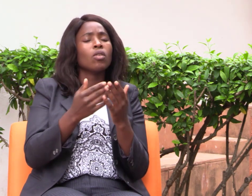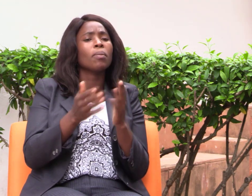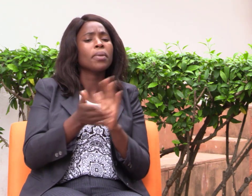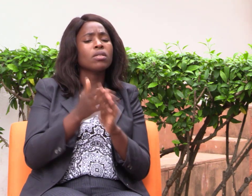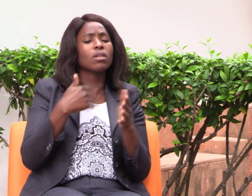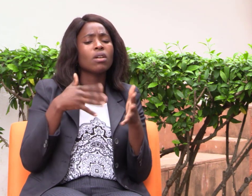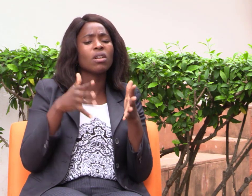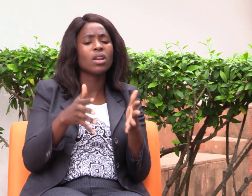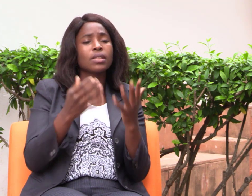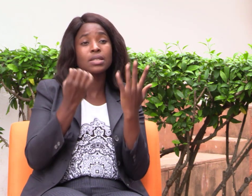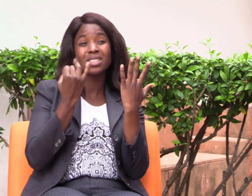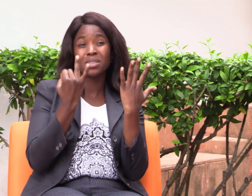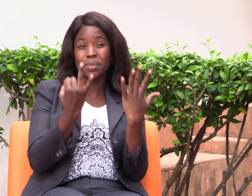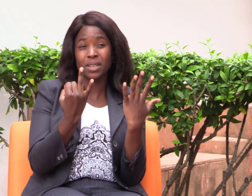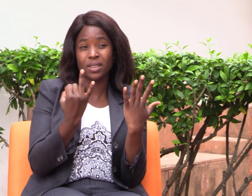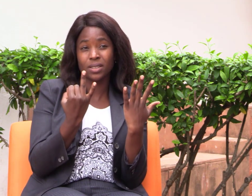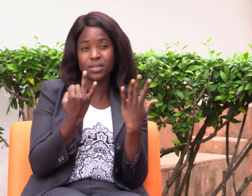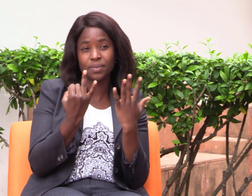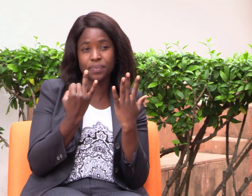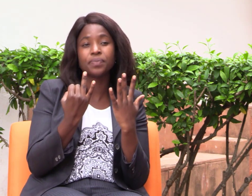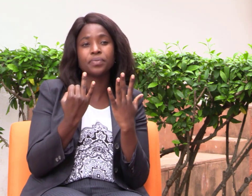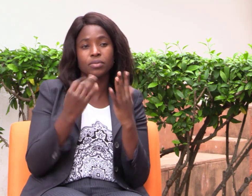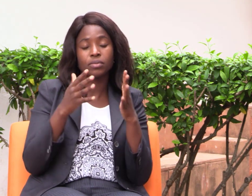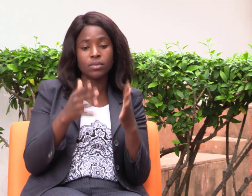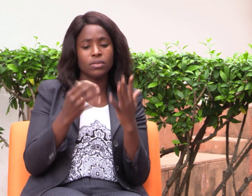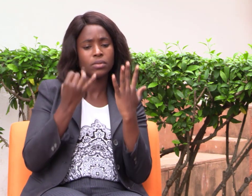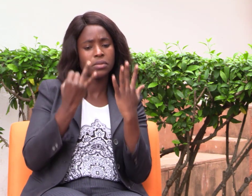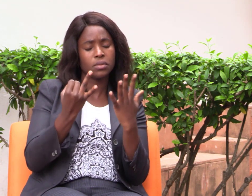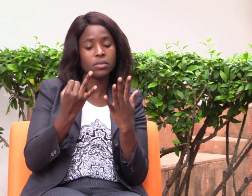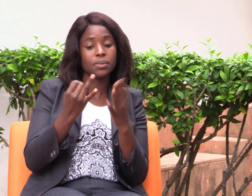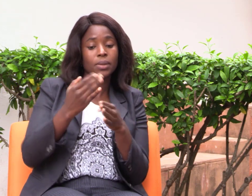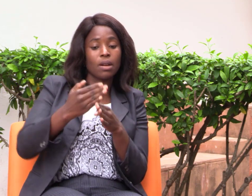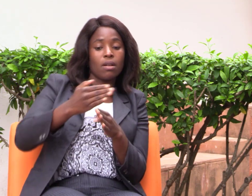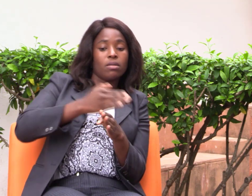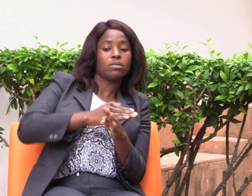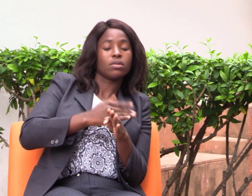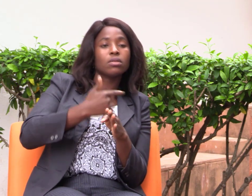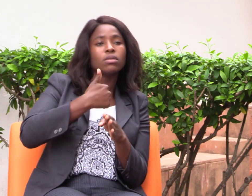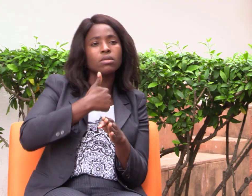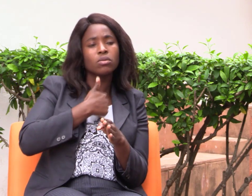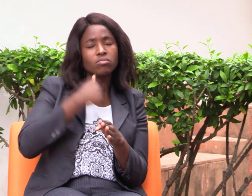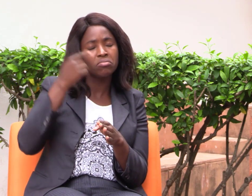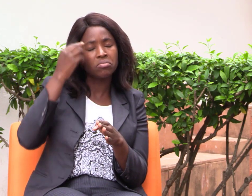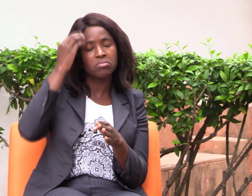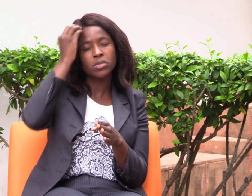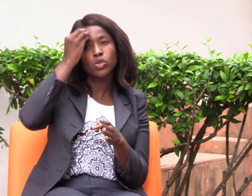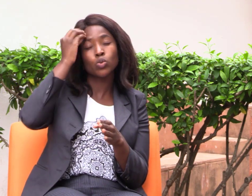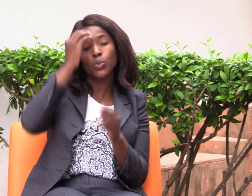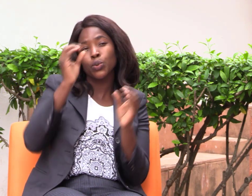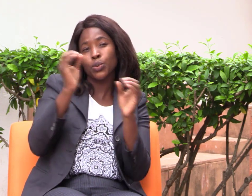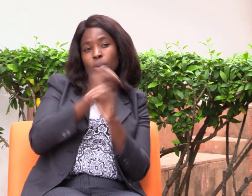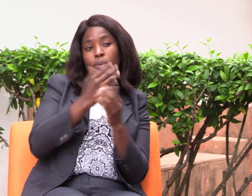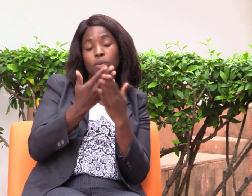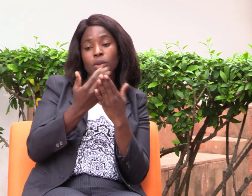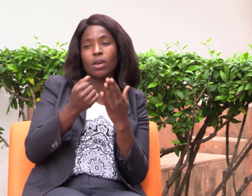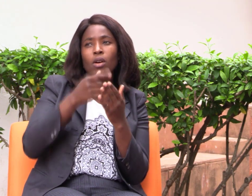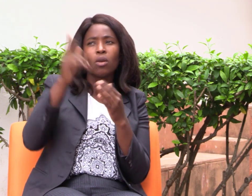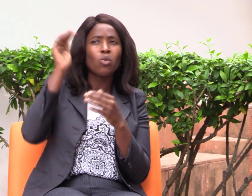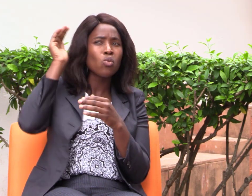1. Fiz até a 7ª classe na escola especial número 1 e eu não tinha